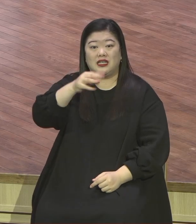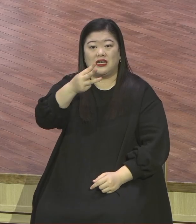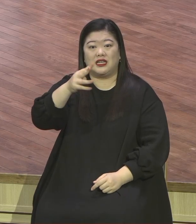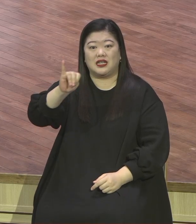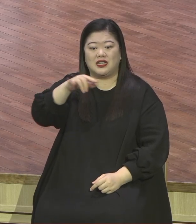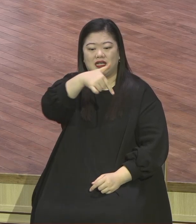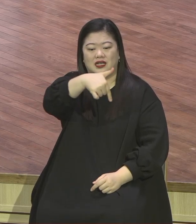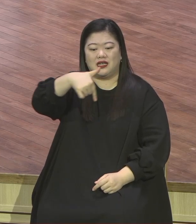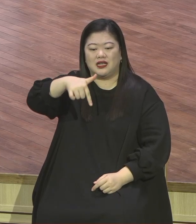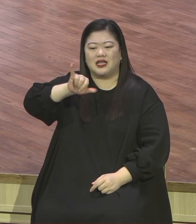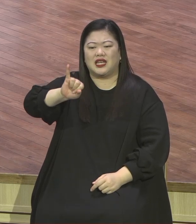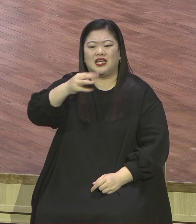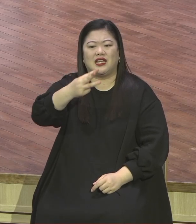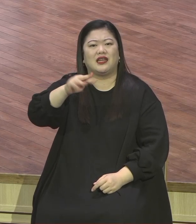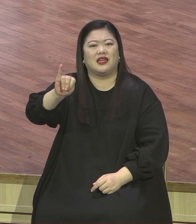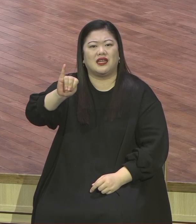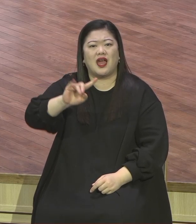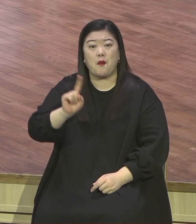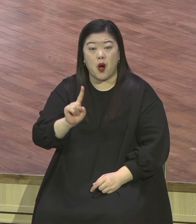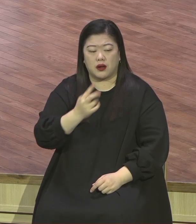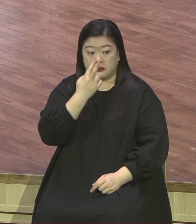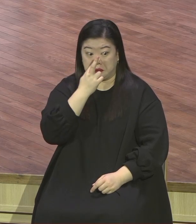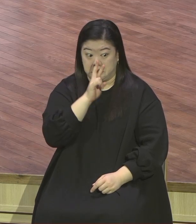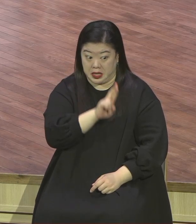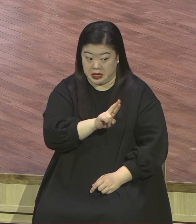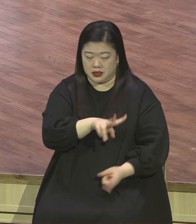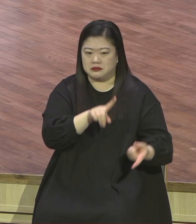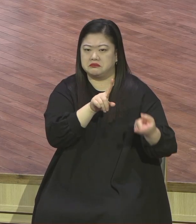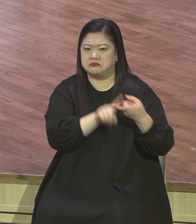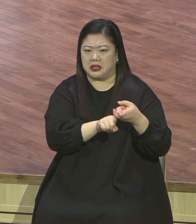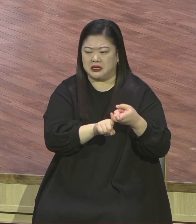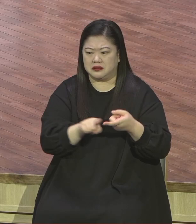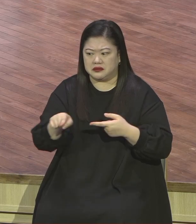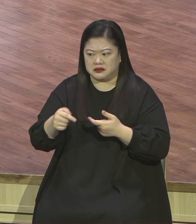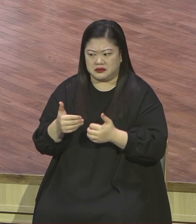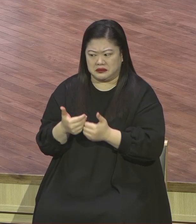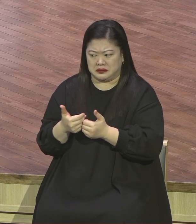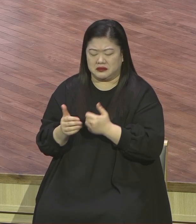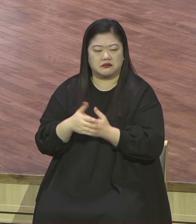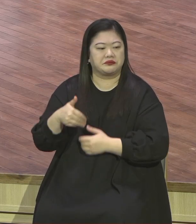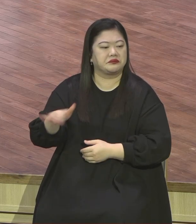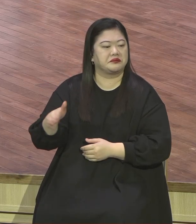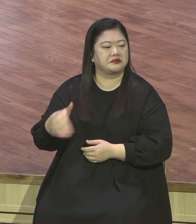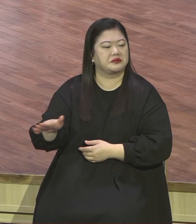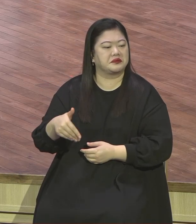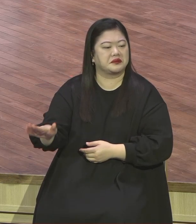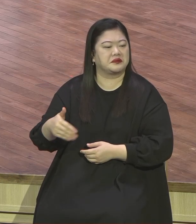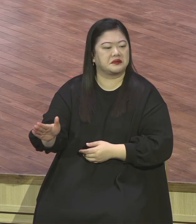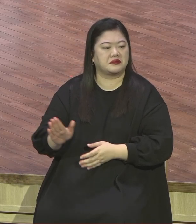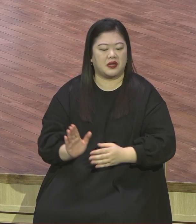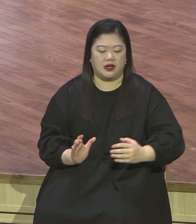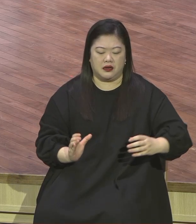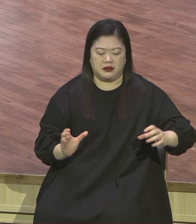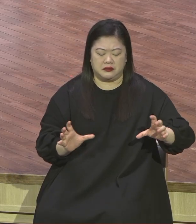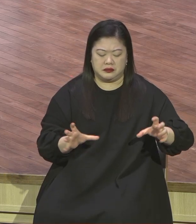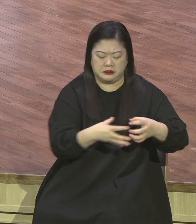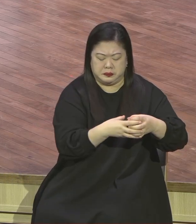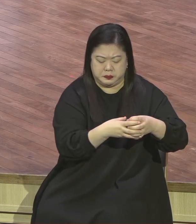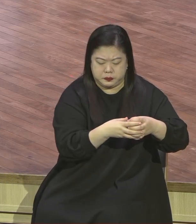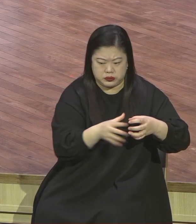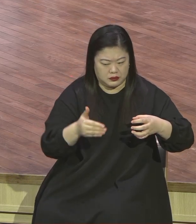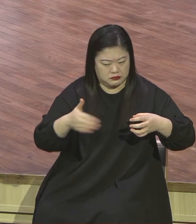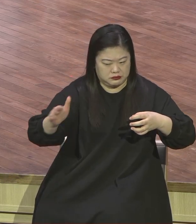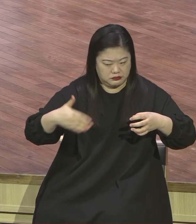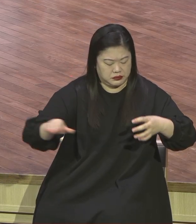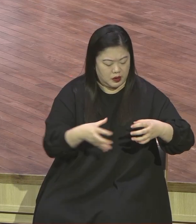끼리끼리 그렇게 만나는, 자신과 맞는 사람과만 만나요. 그렇지 않은